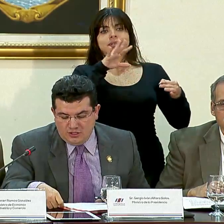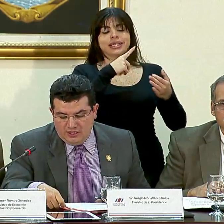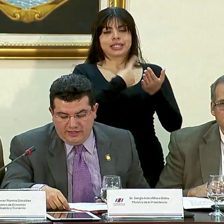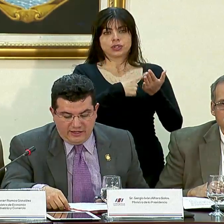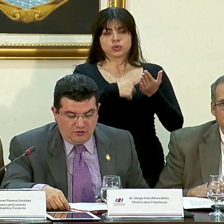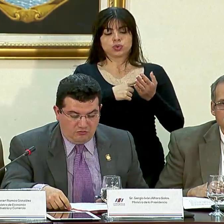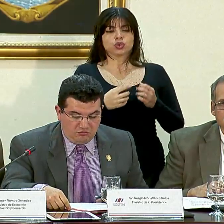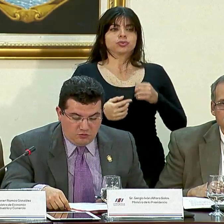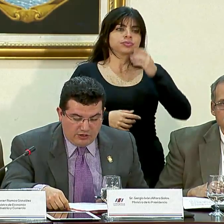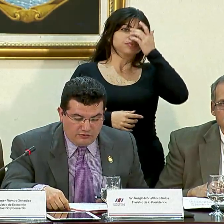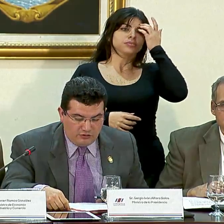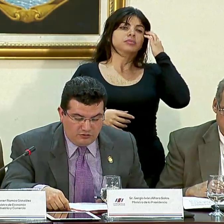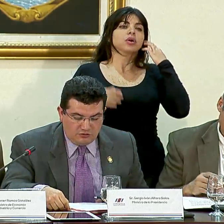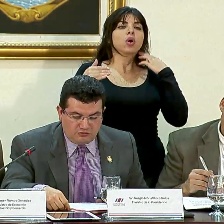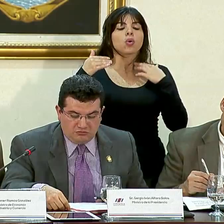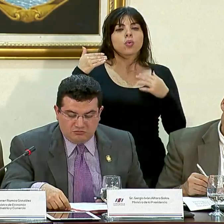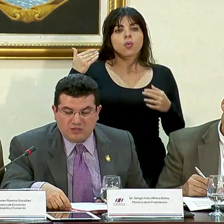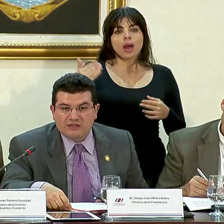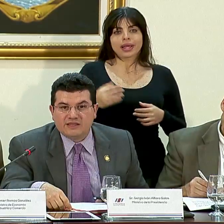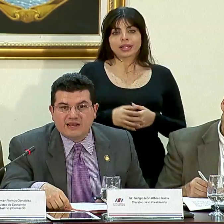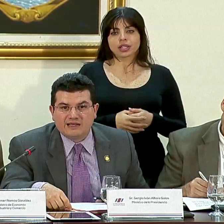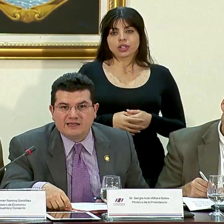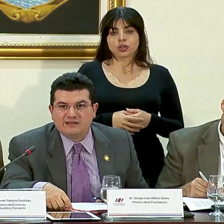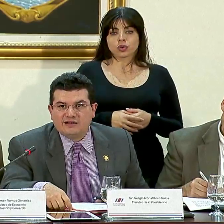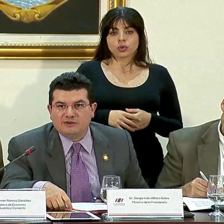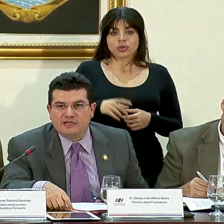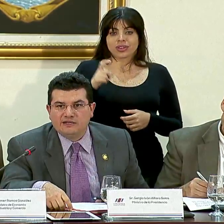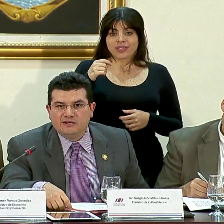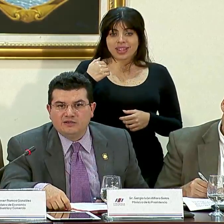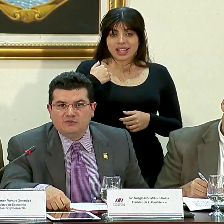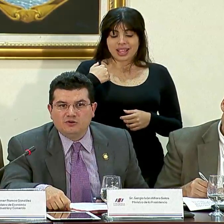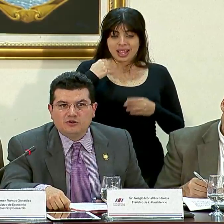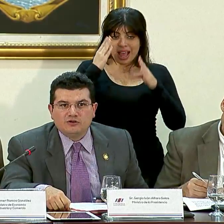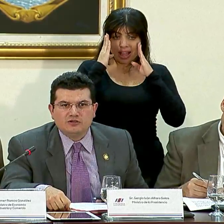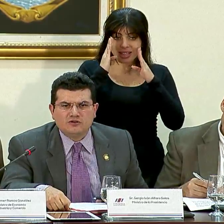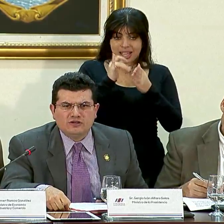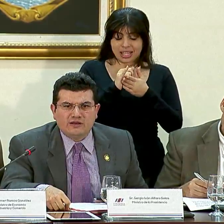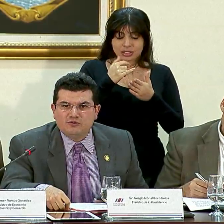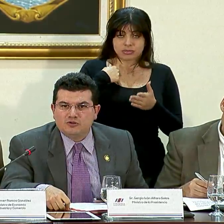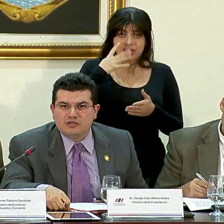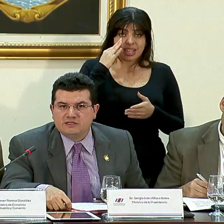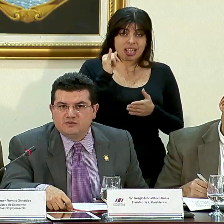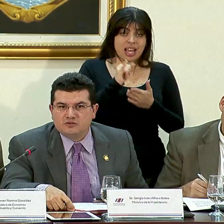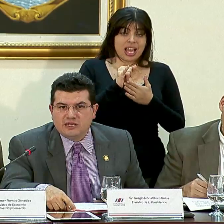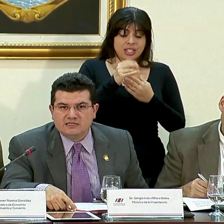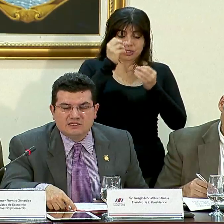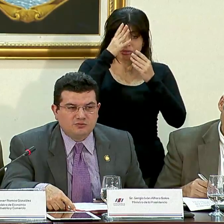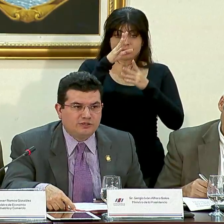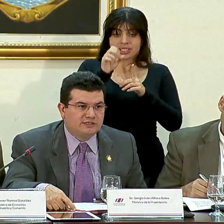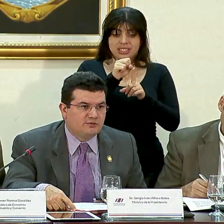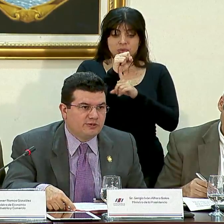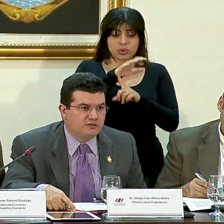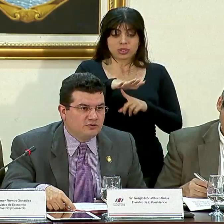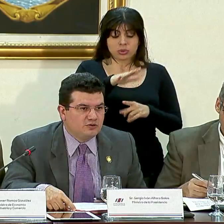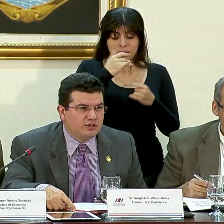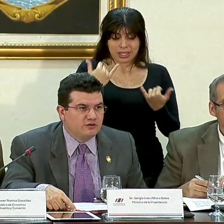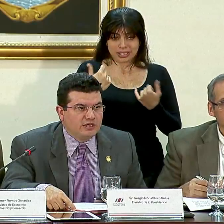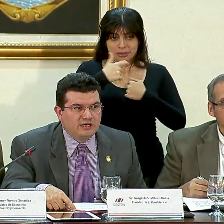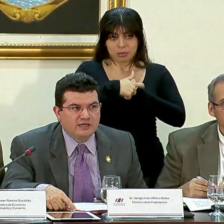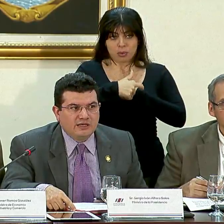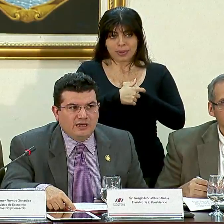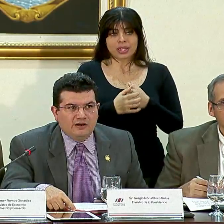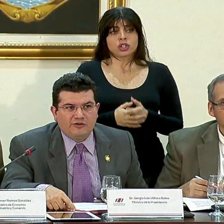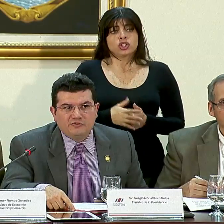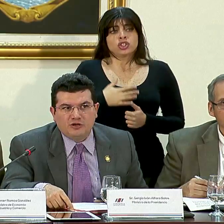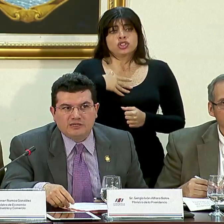discusión. ¿Cuándo tendrá que intervenir? Bueno, yo creo que eso lo dirán mucho las circunstancias. Por este momento, yo creo